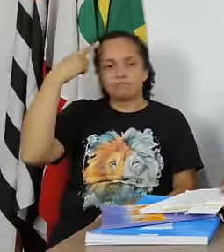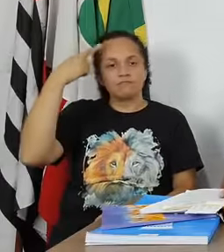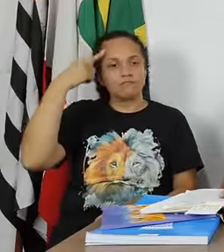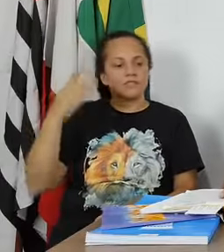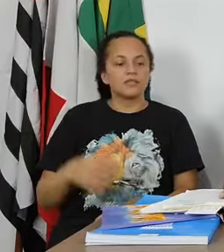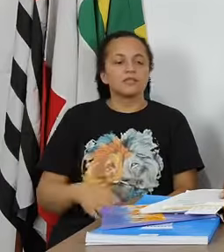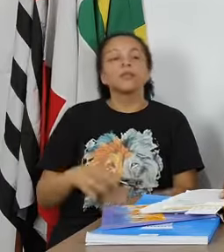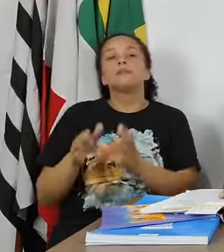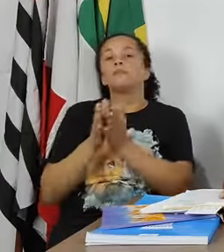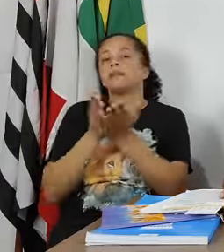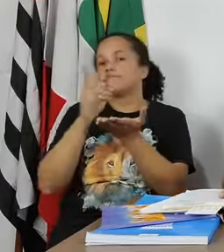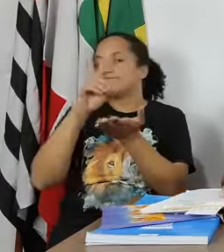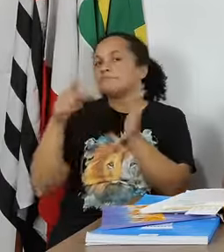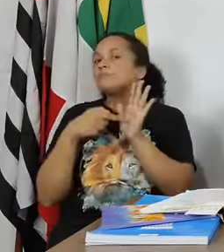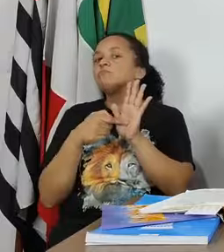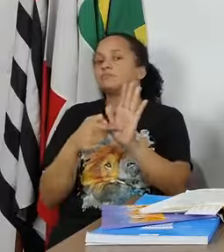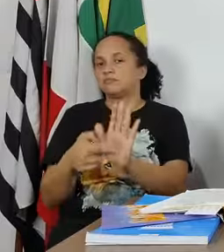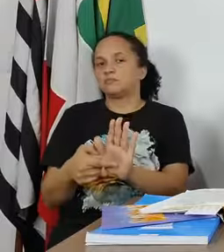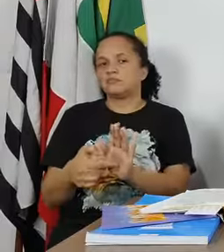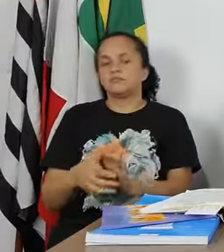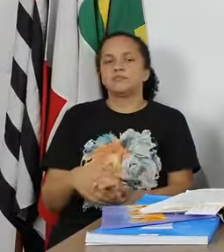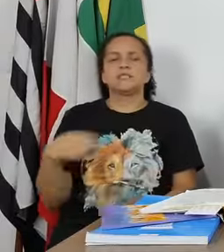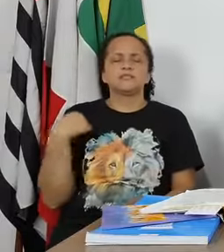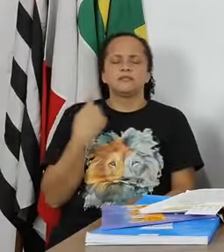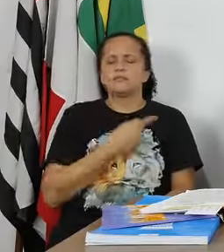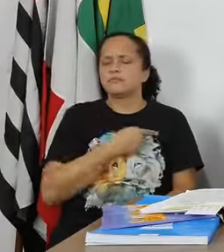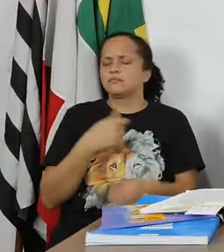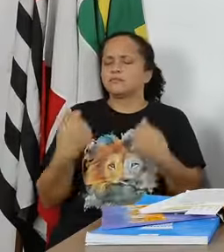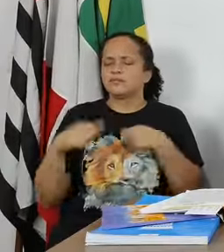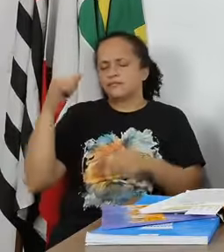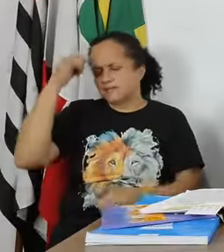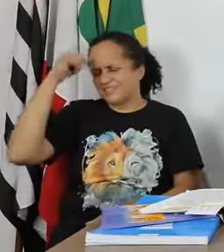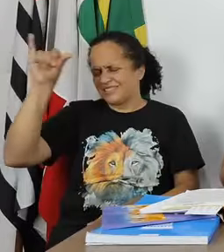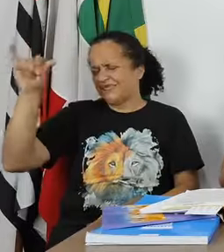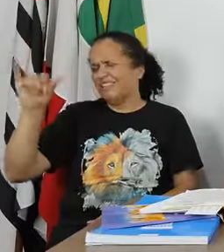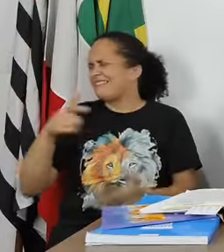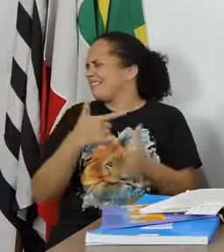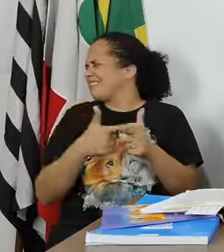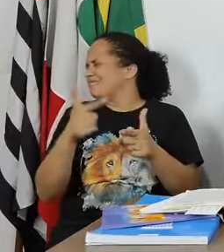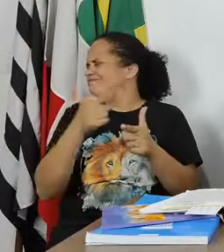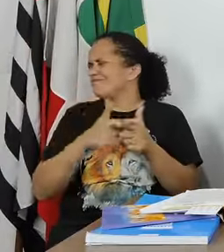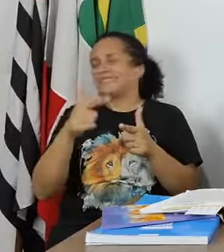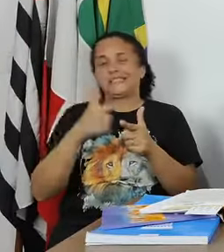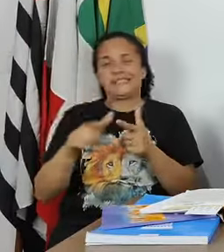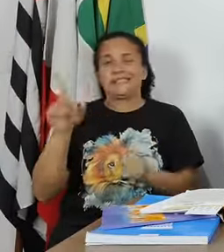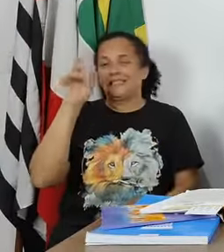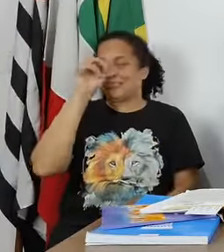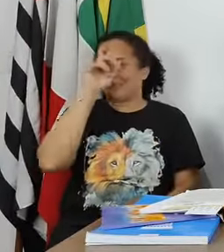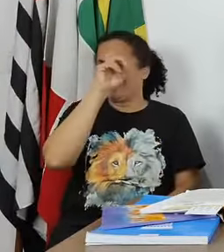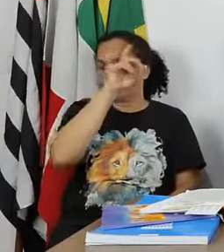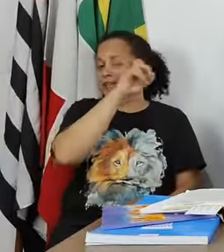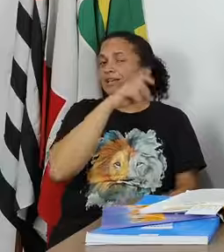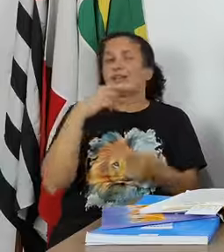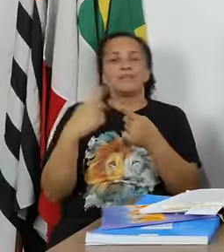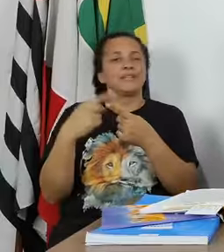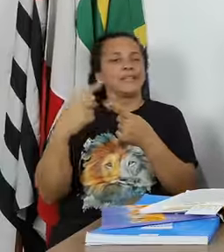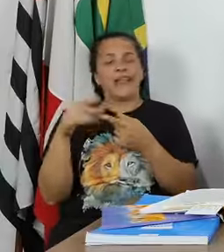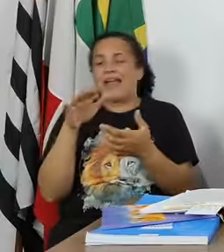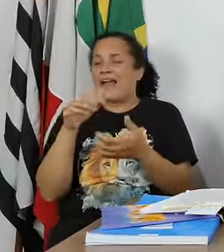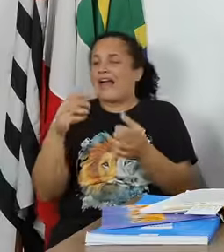Na palavra de Deus. Então nós devemos evitar, né, ficar pensando nos problemas, nas dificuldades, porque isso não vai nos ajudar